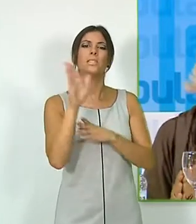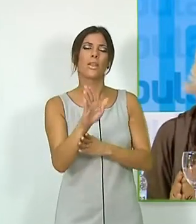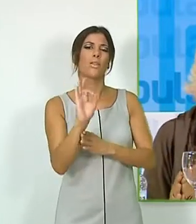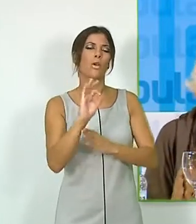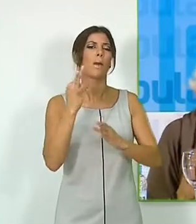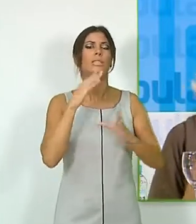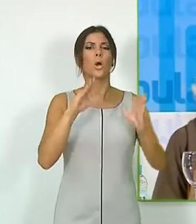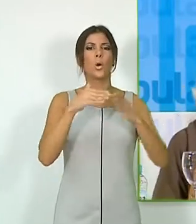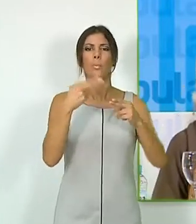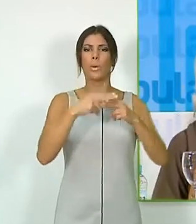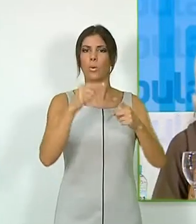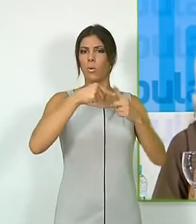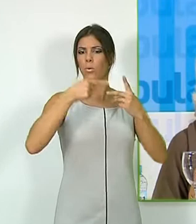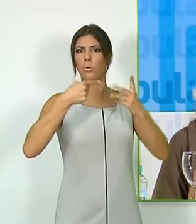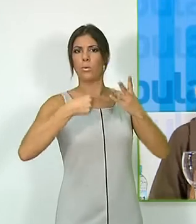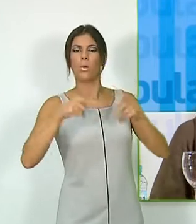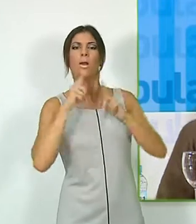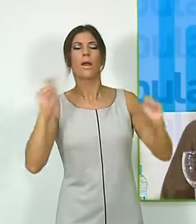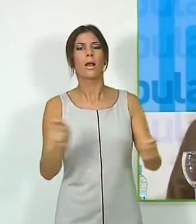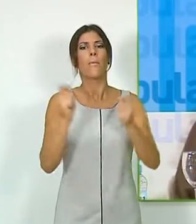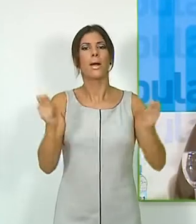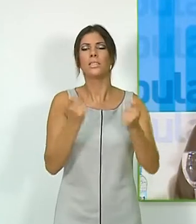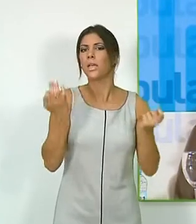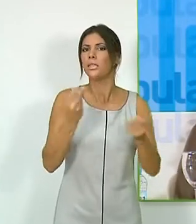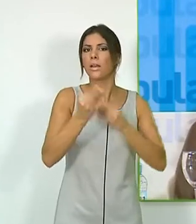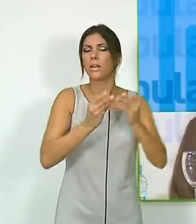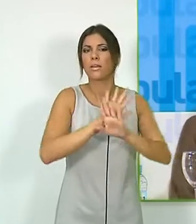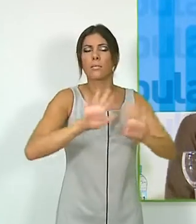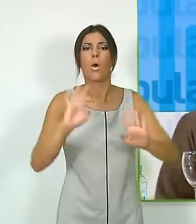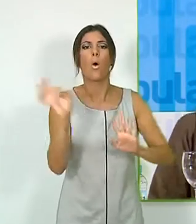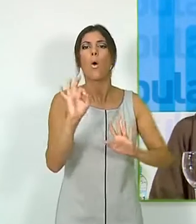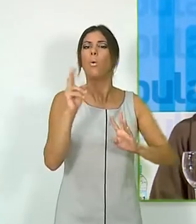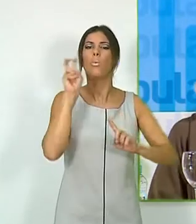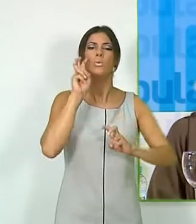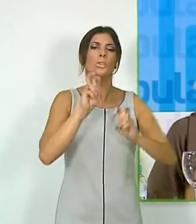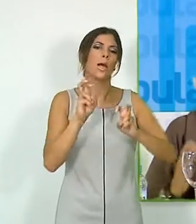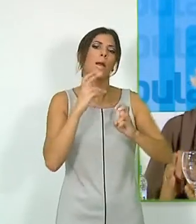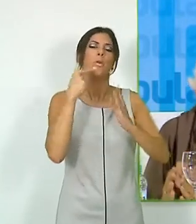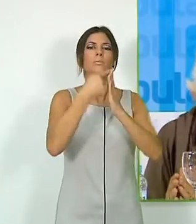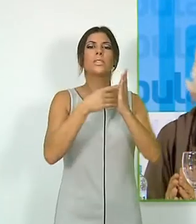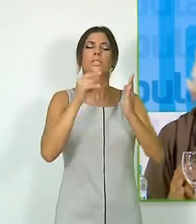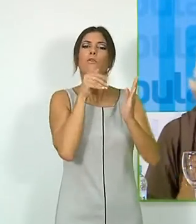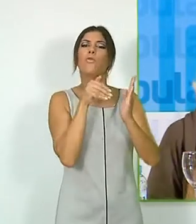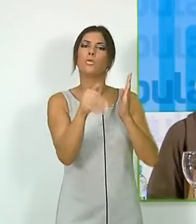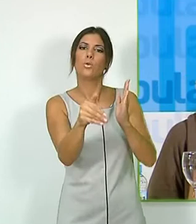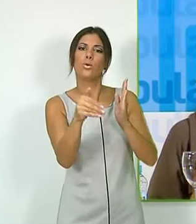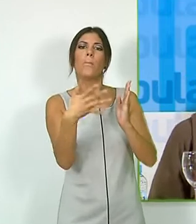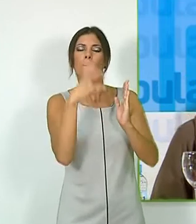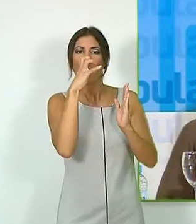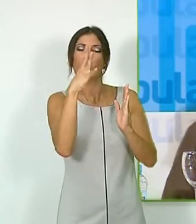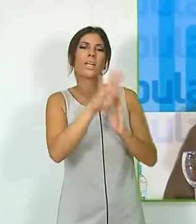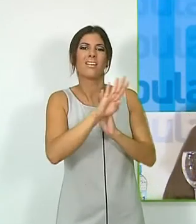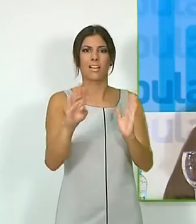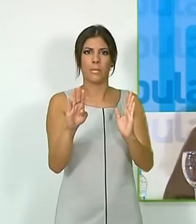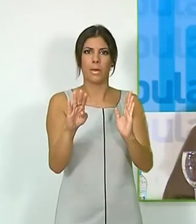para presentarnos los partidos políticos, hacer campañas o hacer planteamientos de futuro, por lo